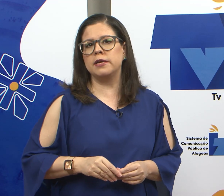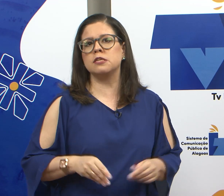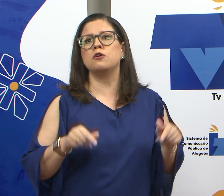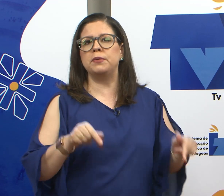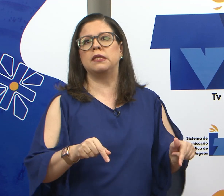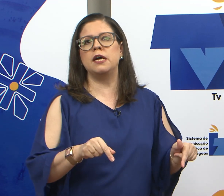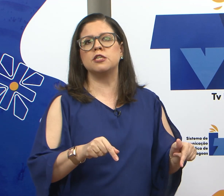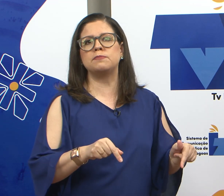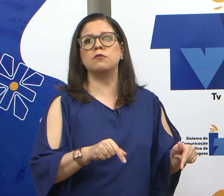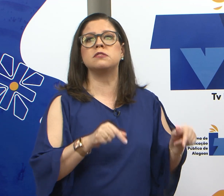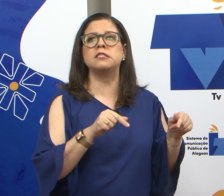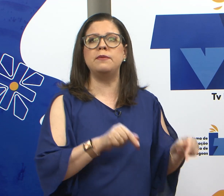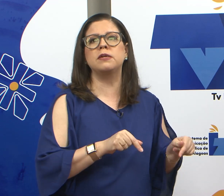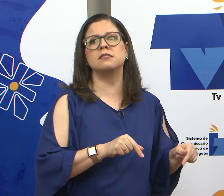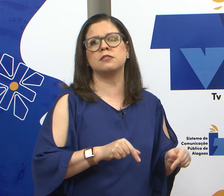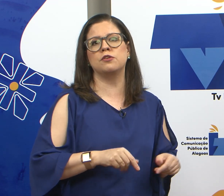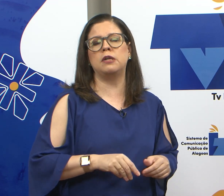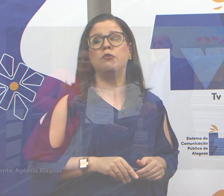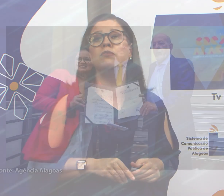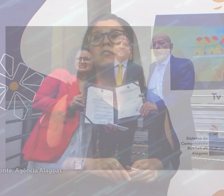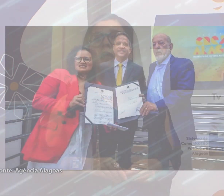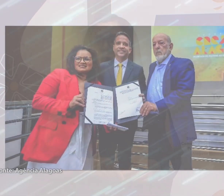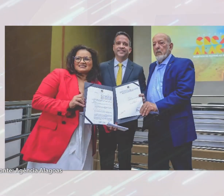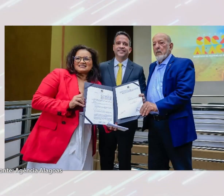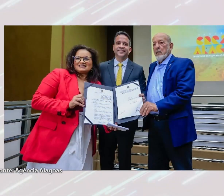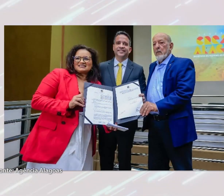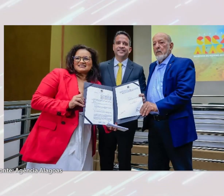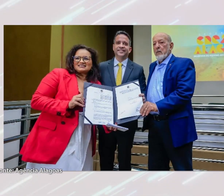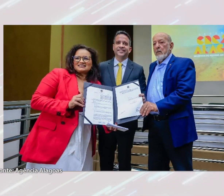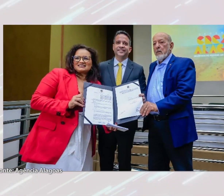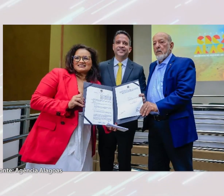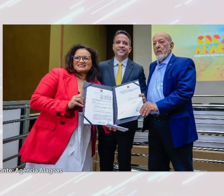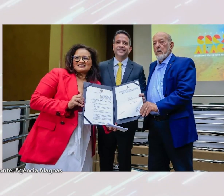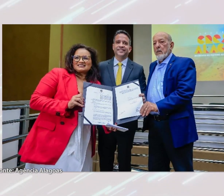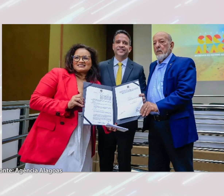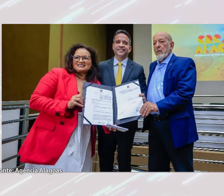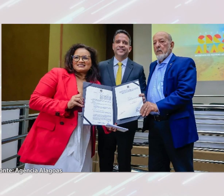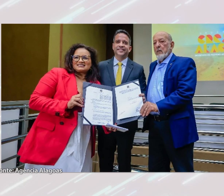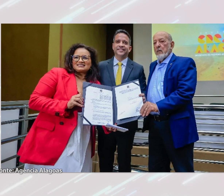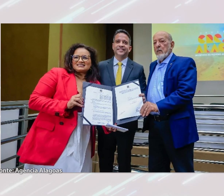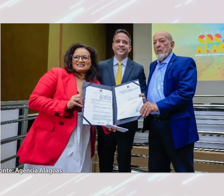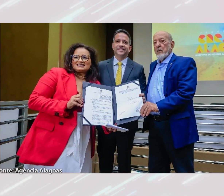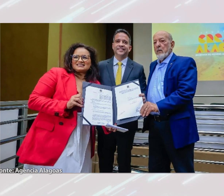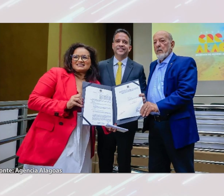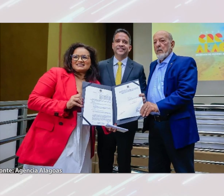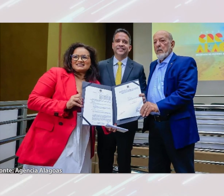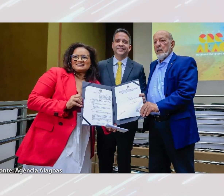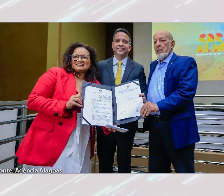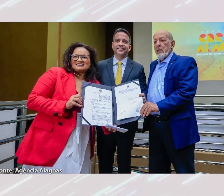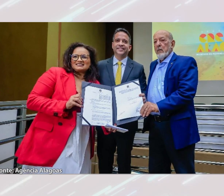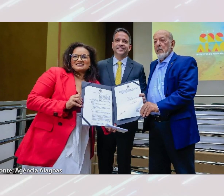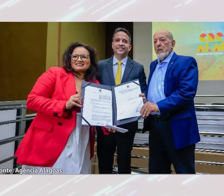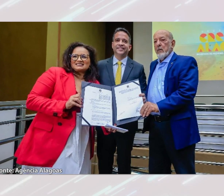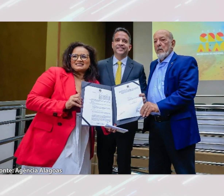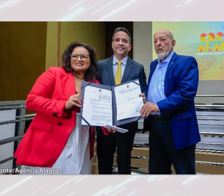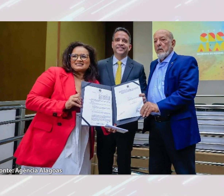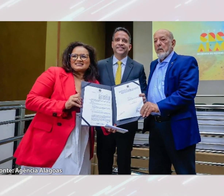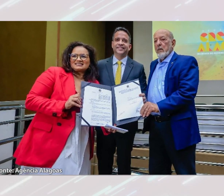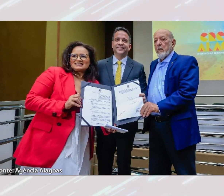99.60t pelo simples nacional do Estado de Alagoas a iniciativa faz parte do programa cresce Alagoas